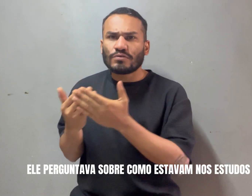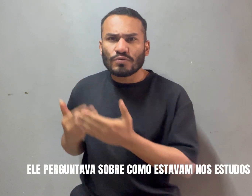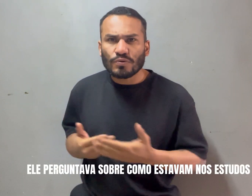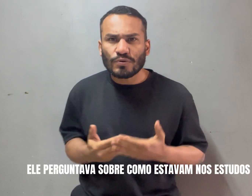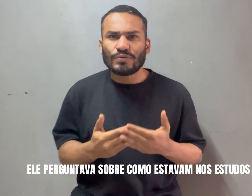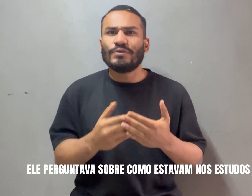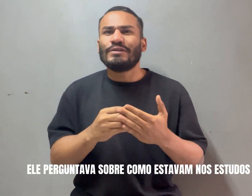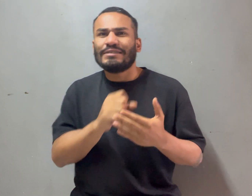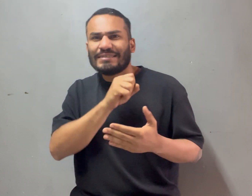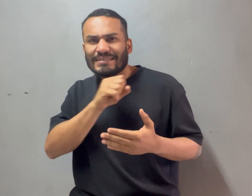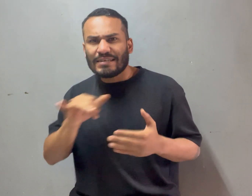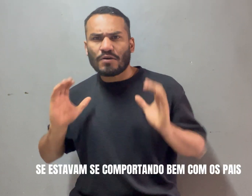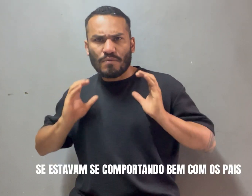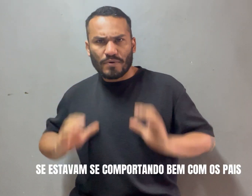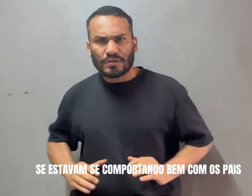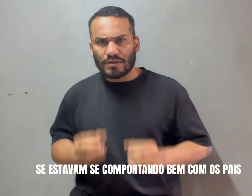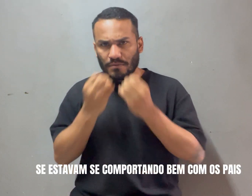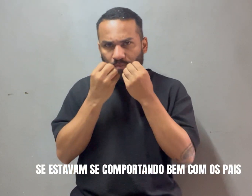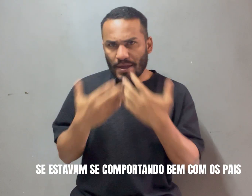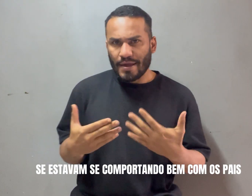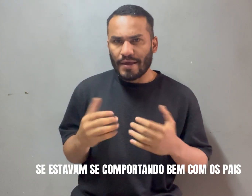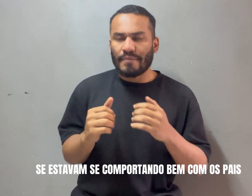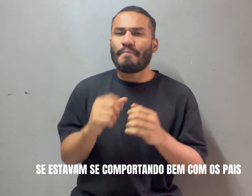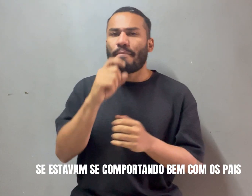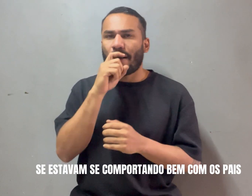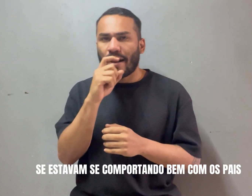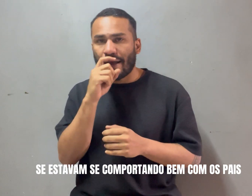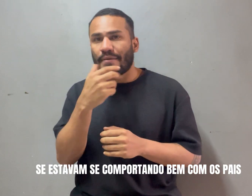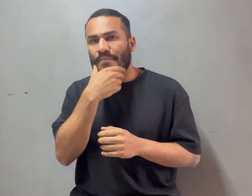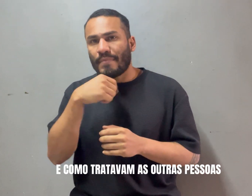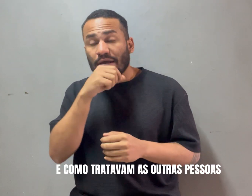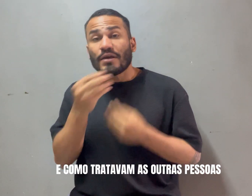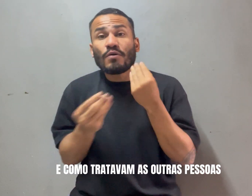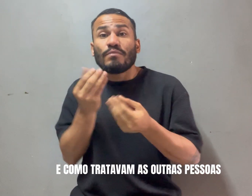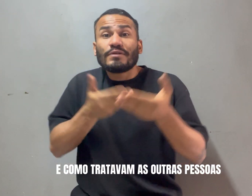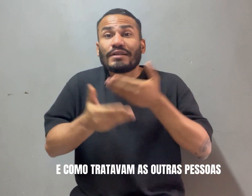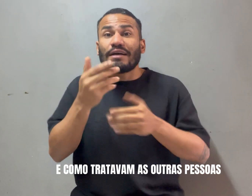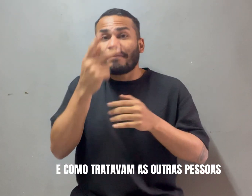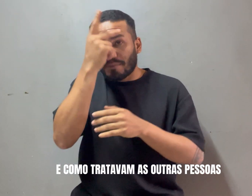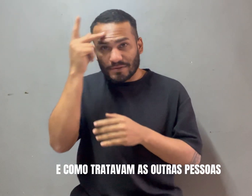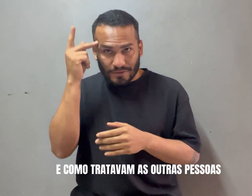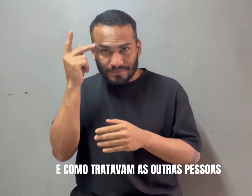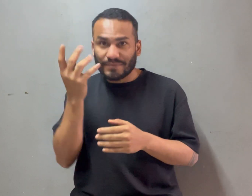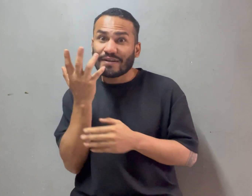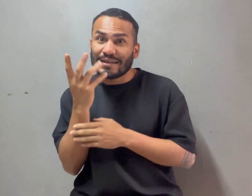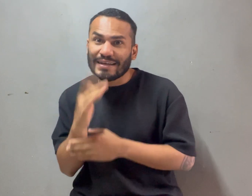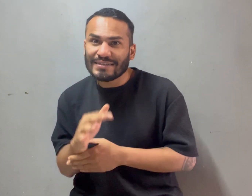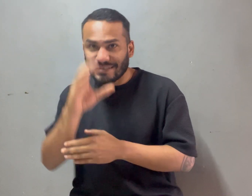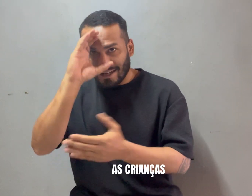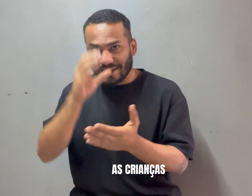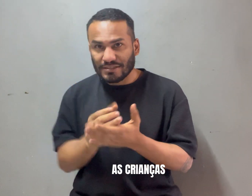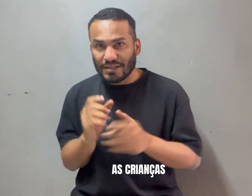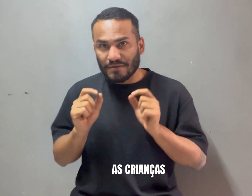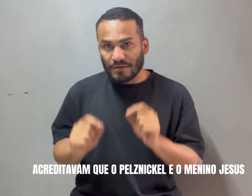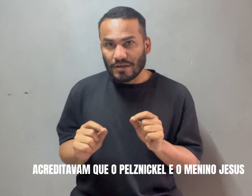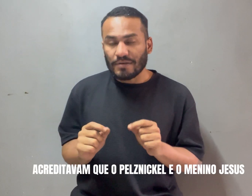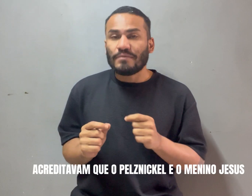nos estudos, se estavam se comportando bem com os pais e como tratavam as outras pessoas. As crianças acreditavam